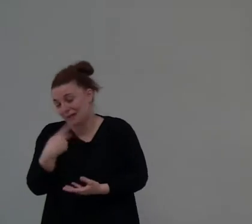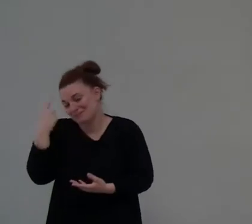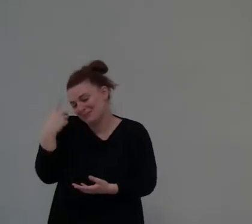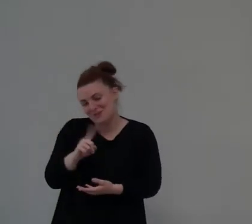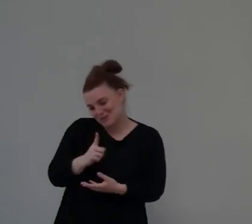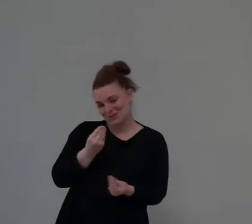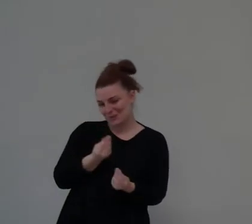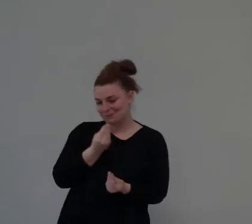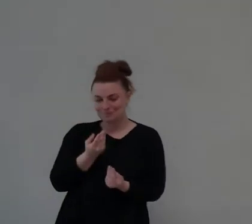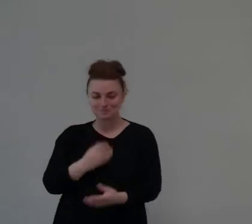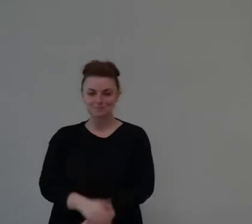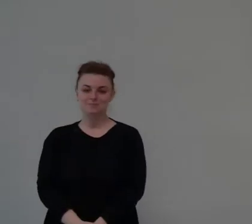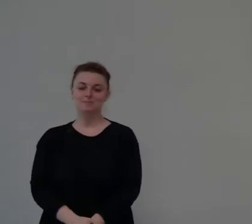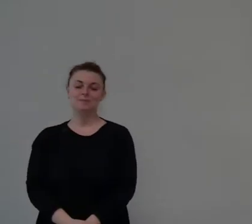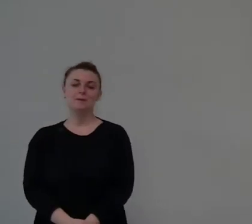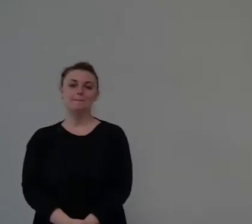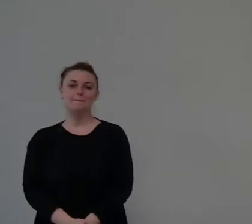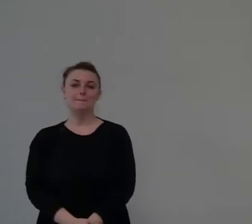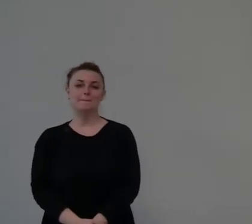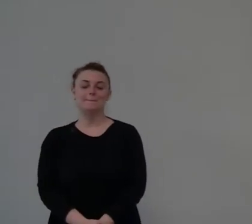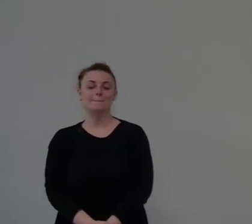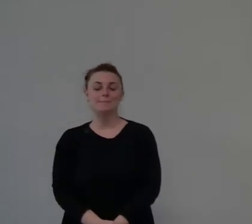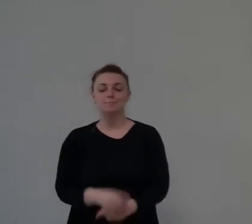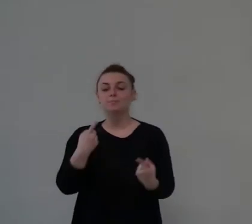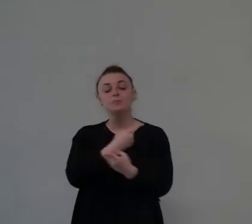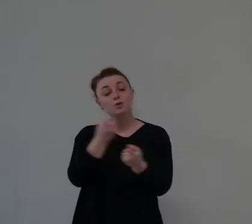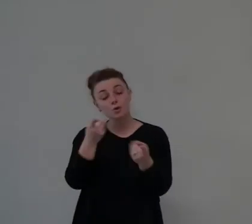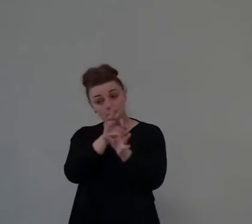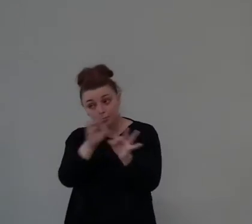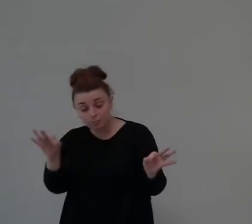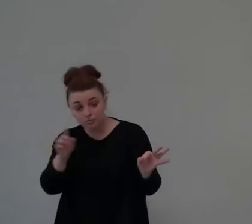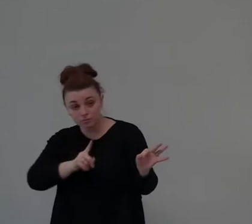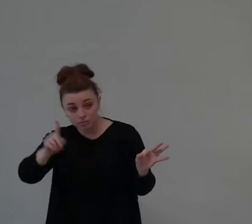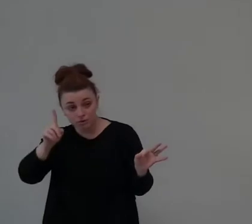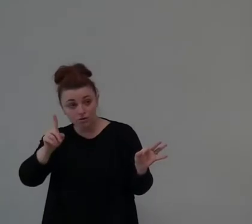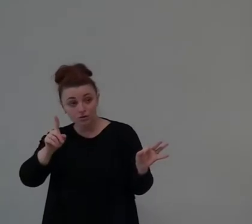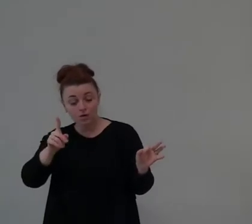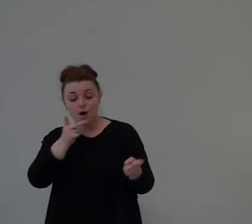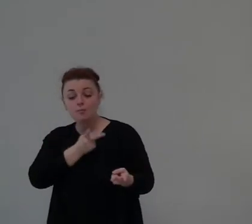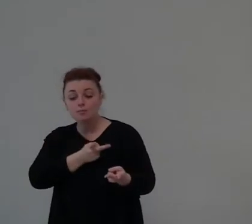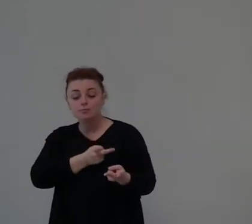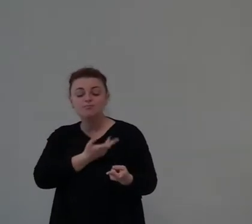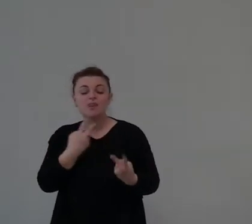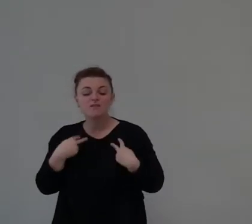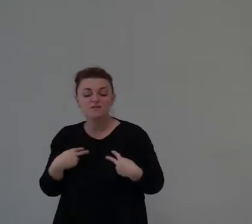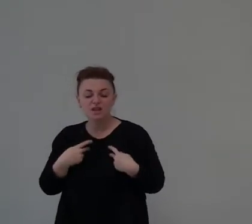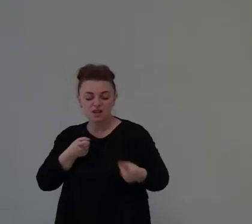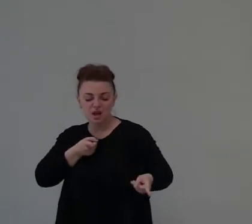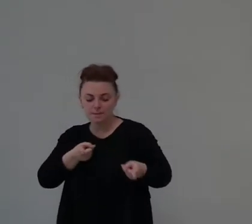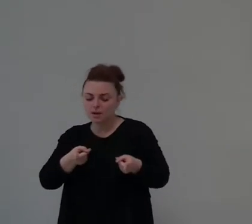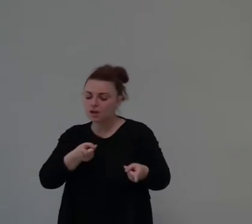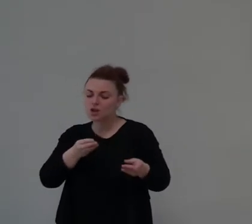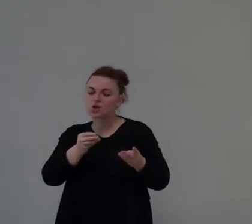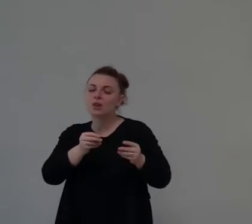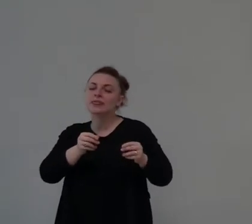Gesù. Se ti stai preparando per Dio, se provi il deserto nel mentre